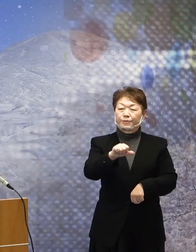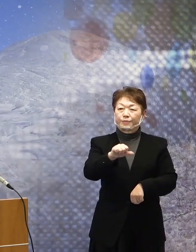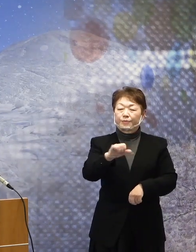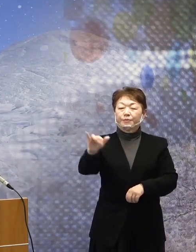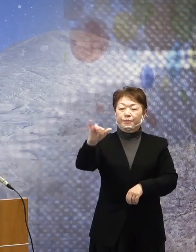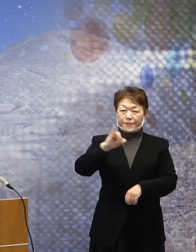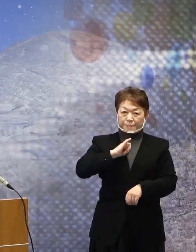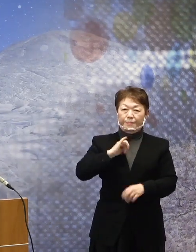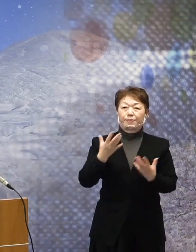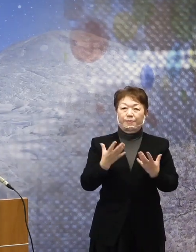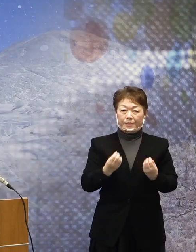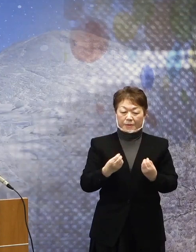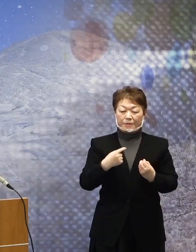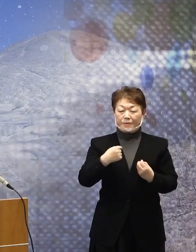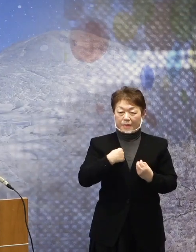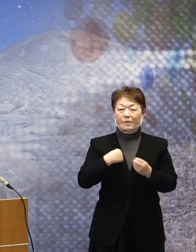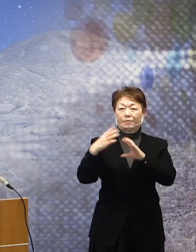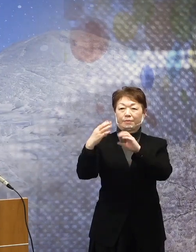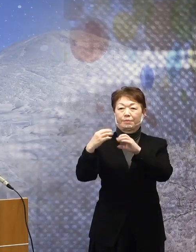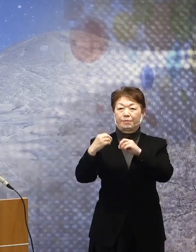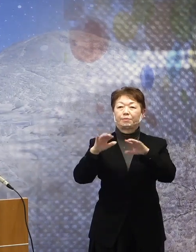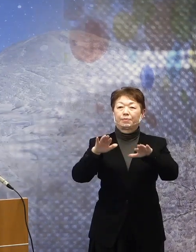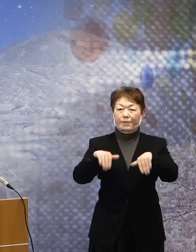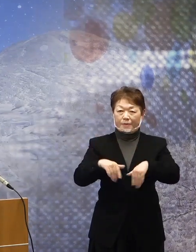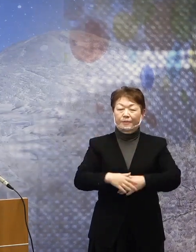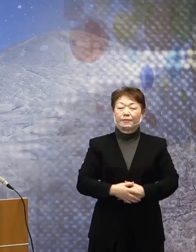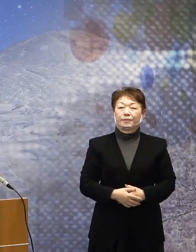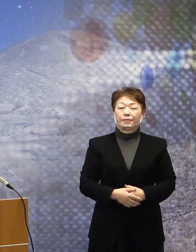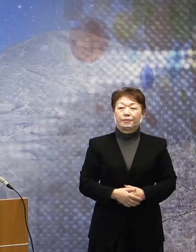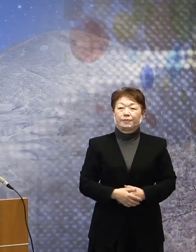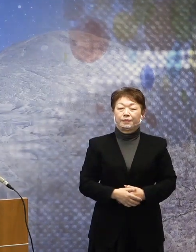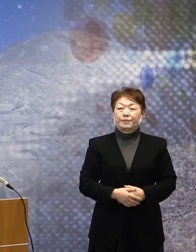お電話をお受けしてお話しそうしたことをお伺いをいたしました。